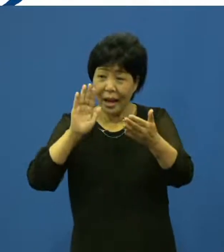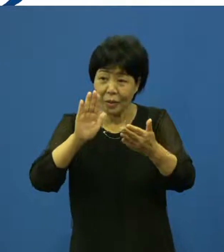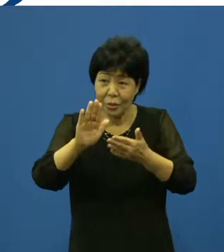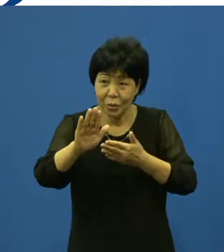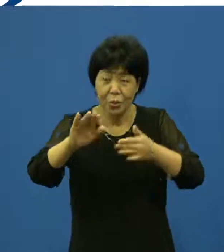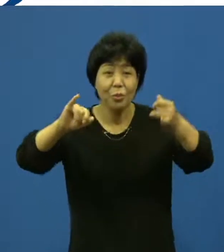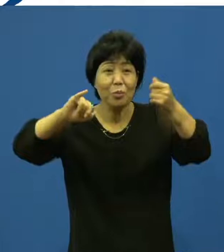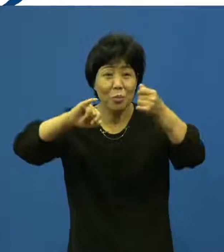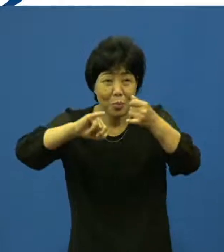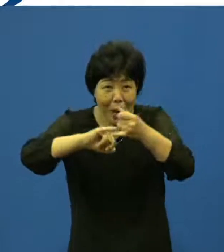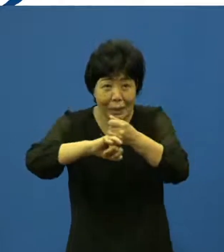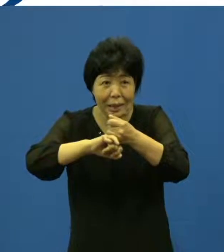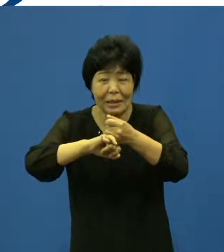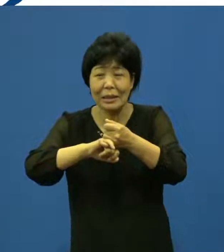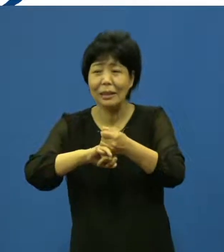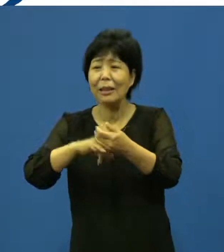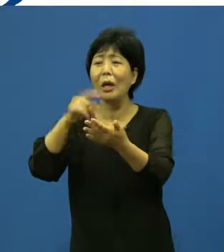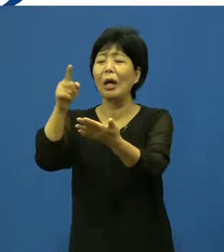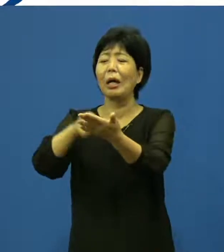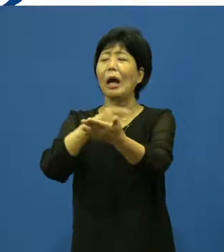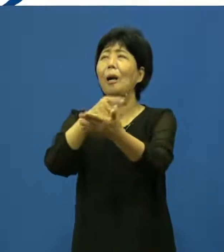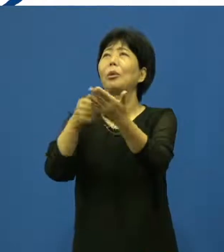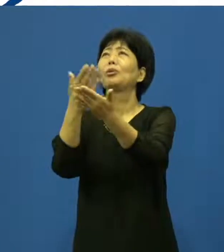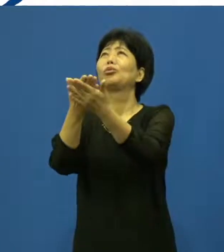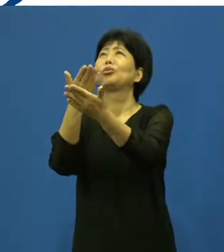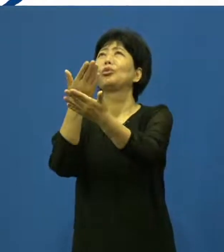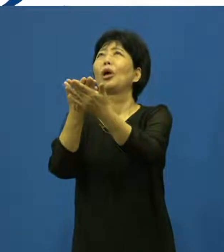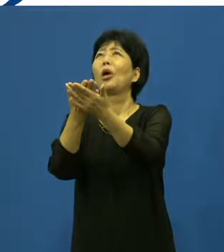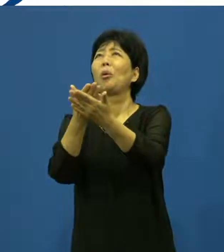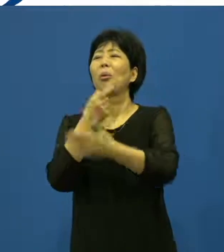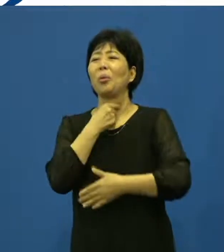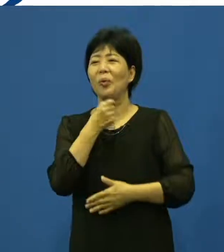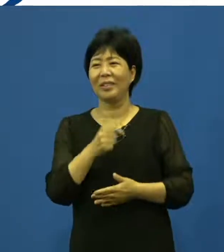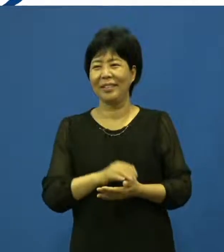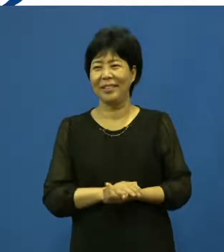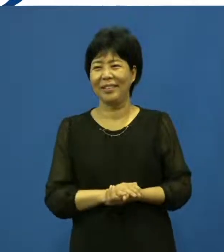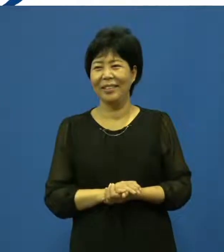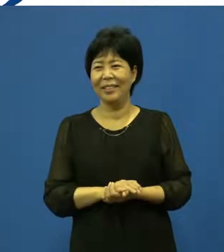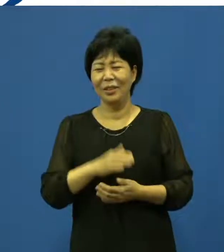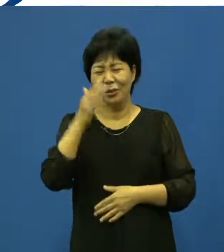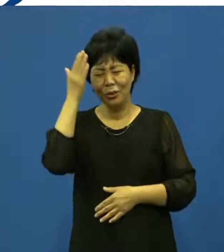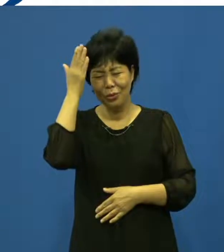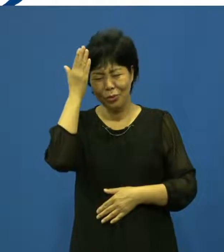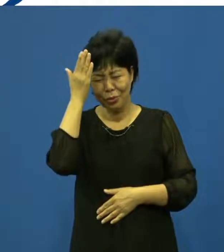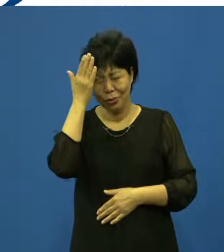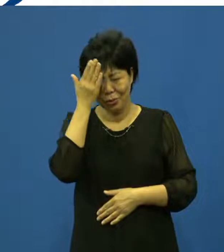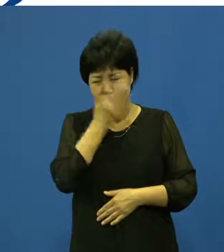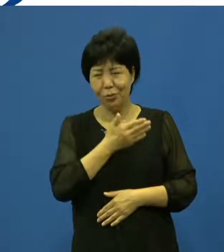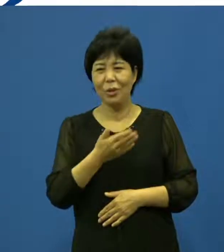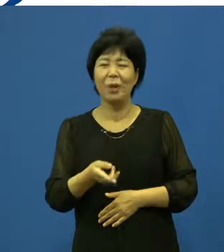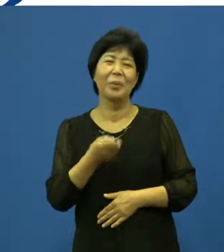반드시 무엇인가를 요구합니다. 순수한 열심을 찾기가 쉽지 않습니다.